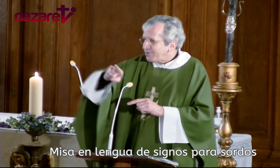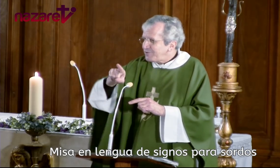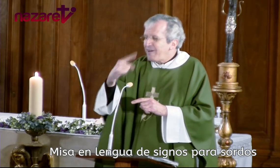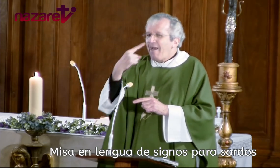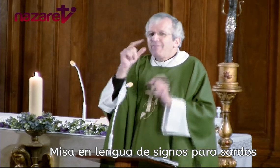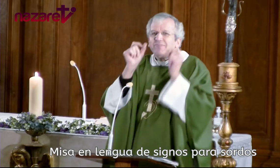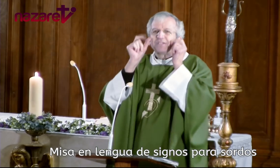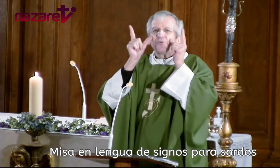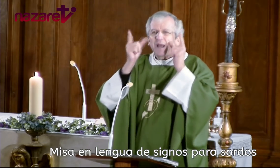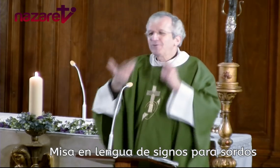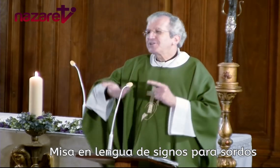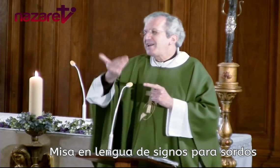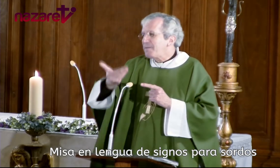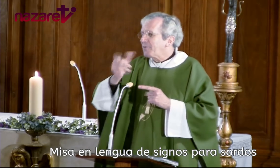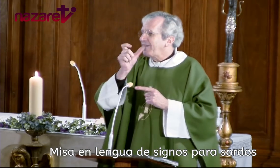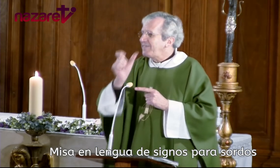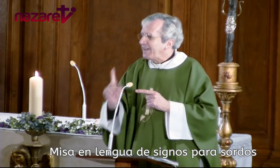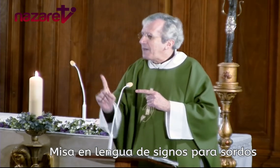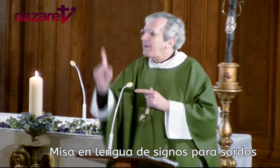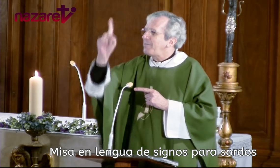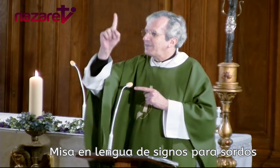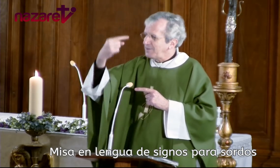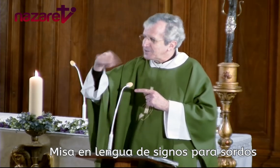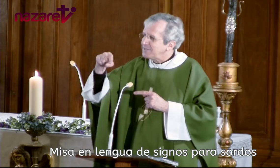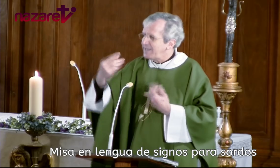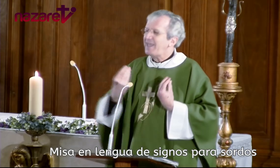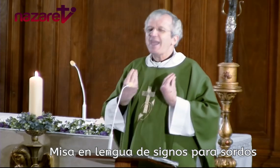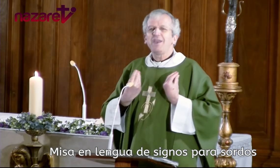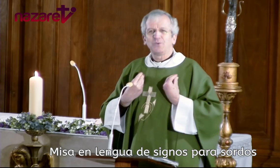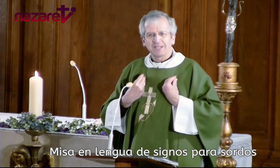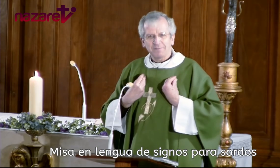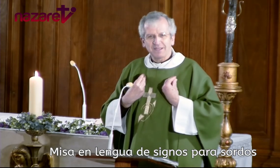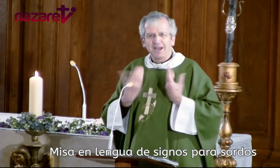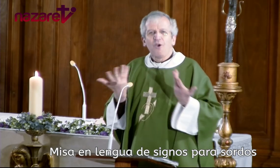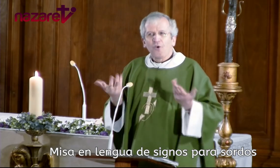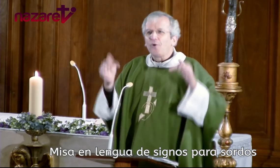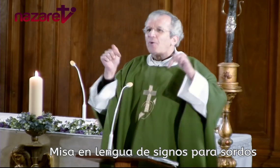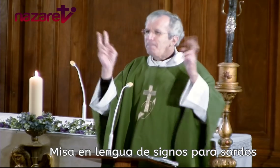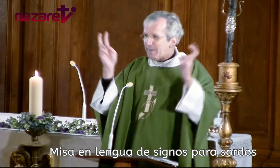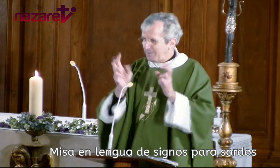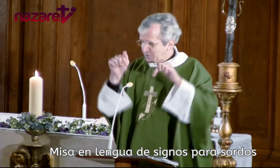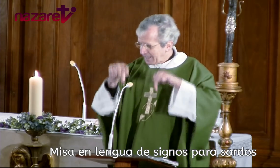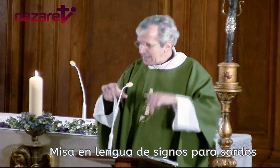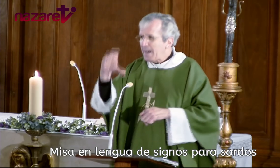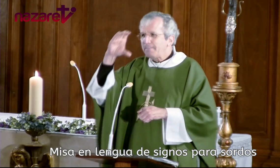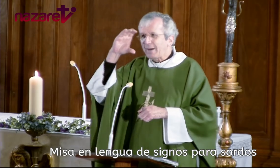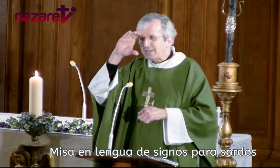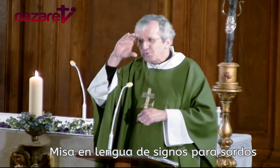nosotros descubramos la importancia que la palabra de Dios tiene en nuestra vida. Cómo venimos aquí para